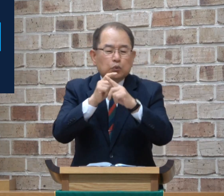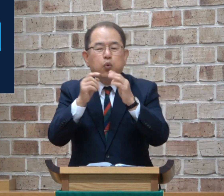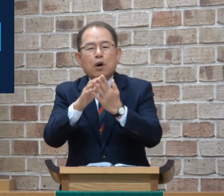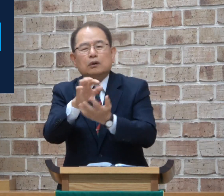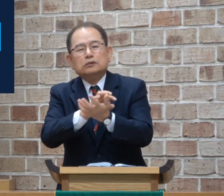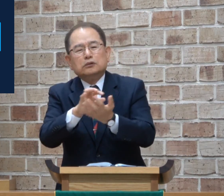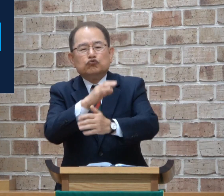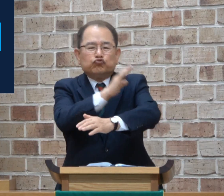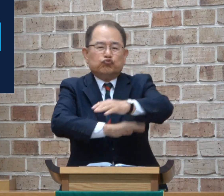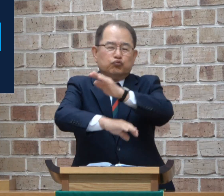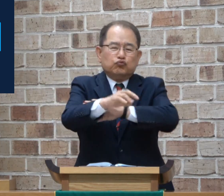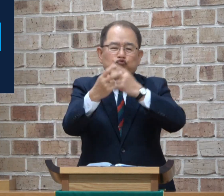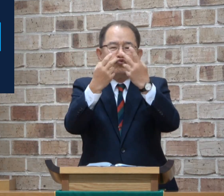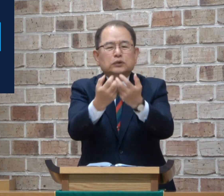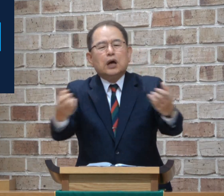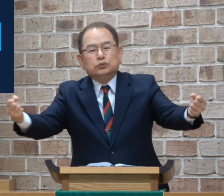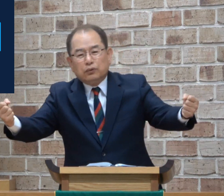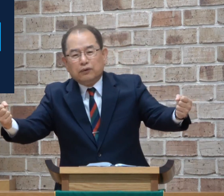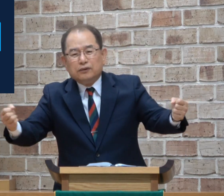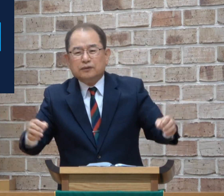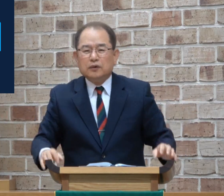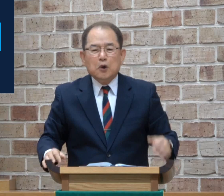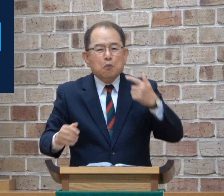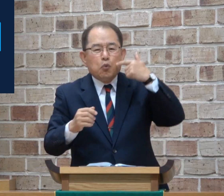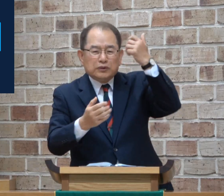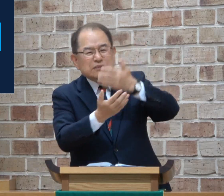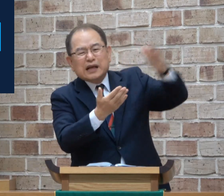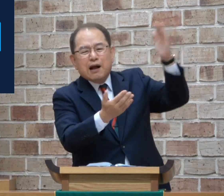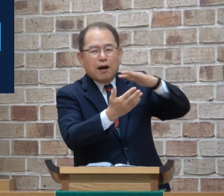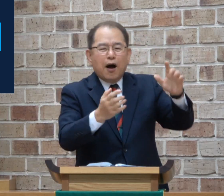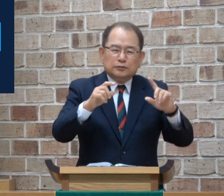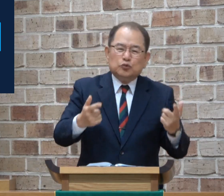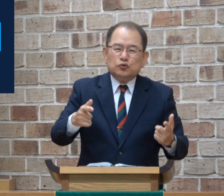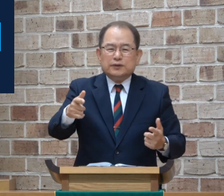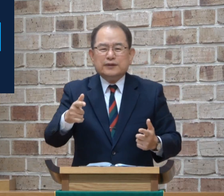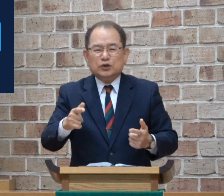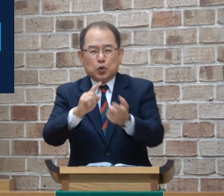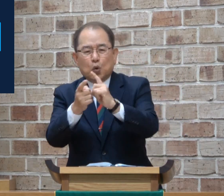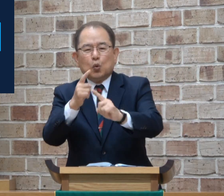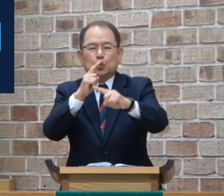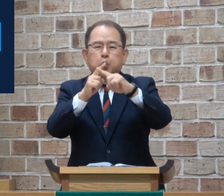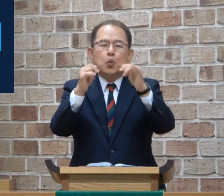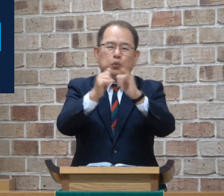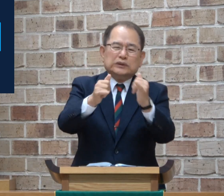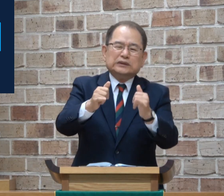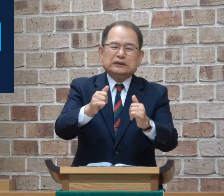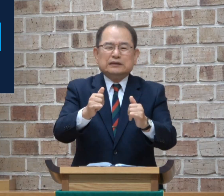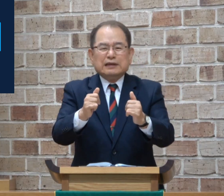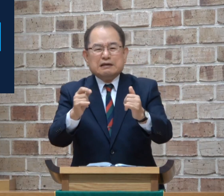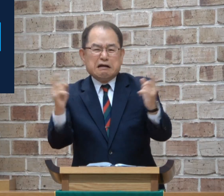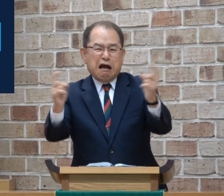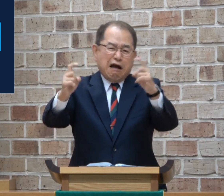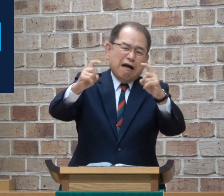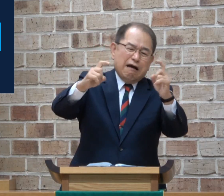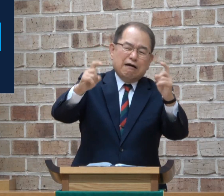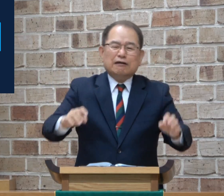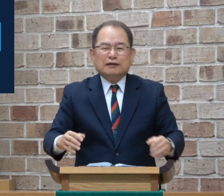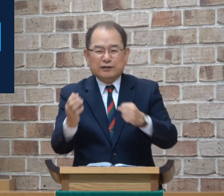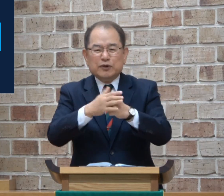좌우로 나뉘어서 목사님을 뭐 내보내려고 하고 또 서로 막 싸우고 있었습니다. 교회 오지 말라고